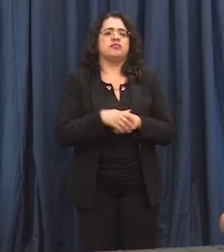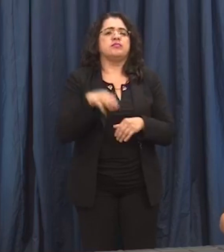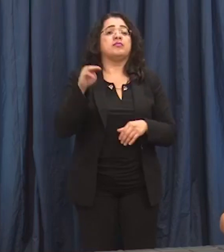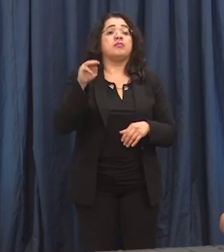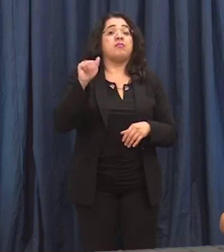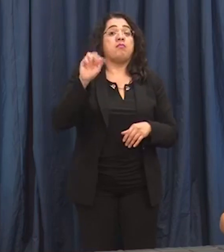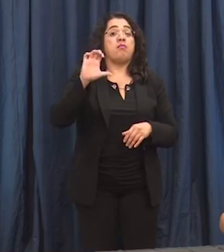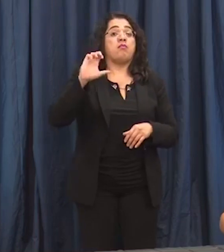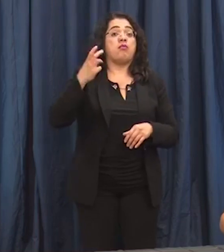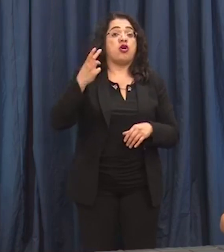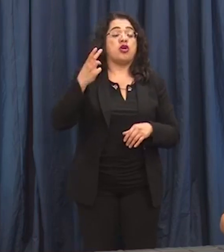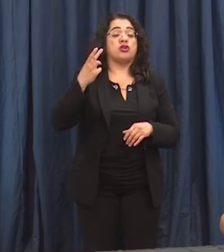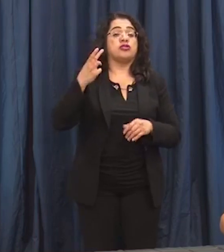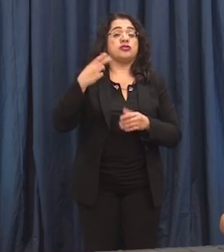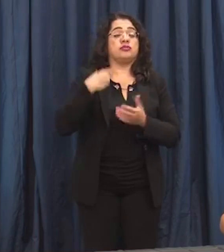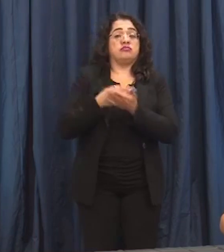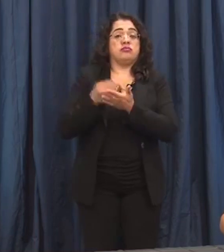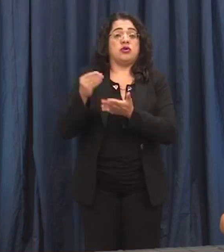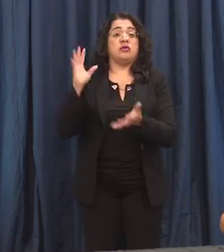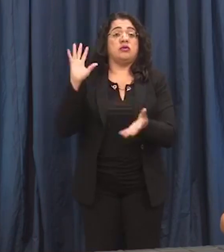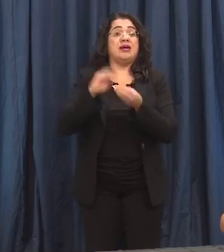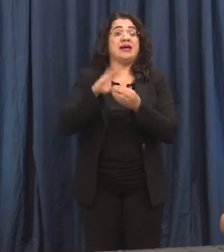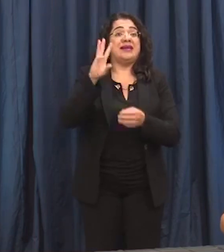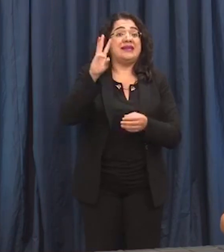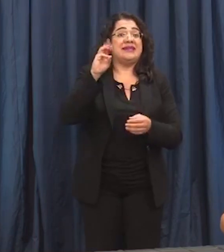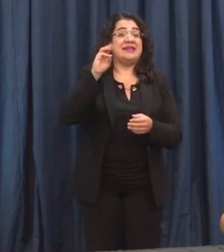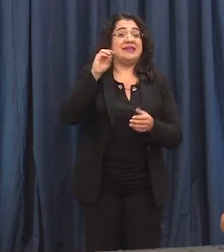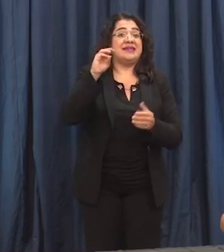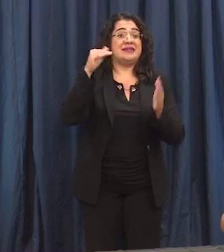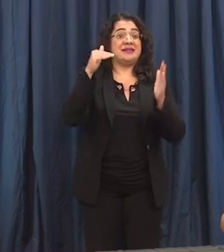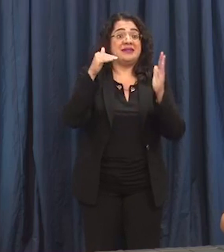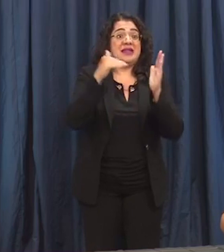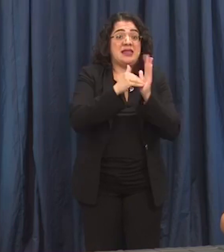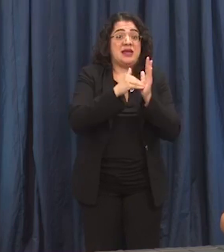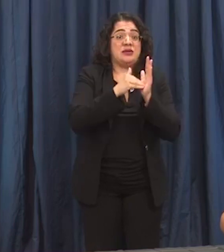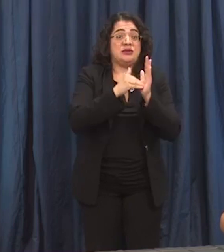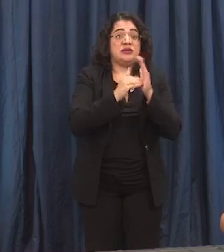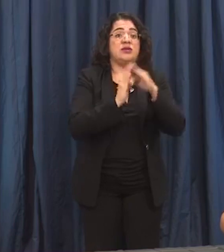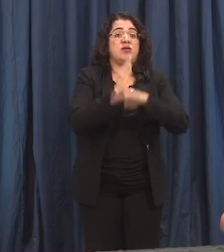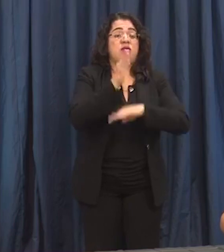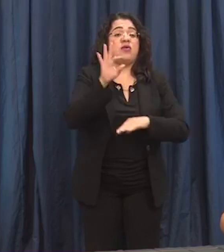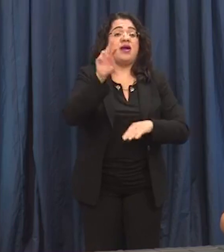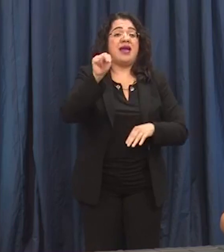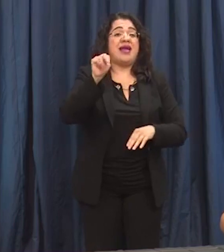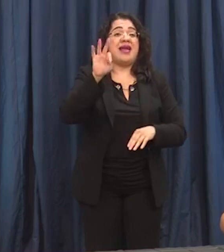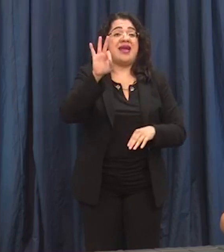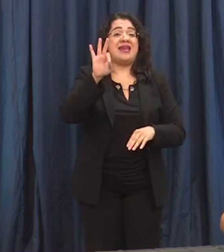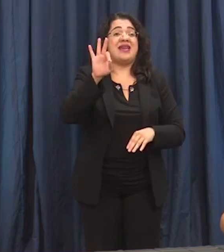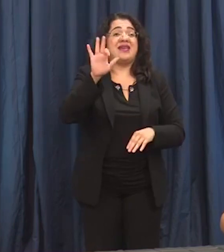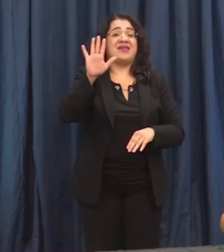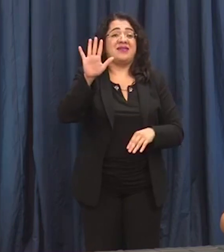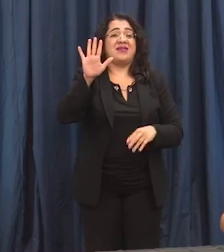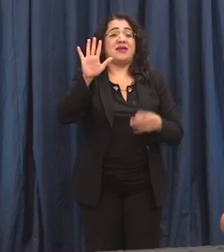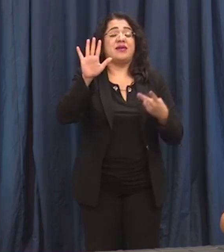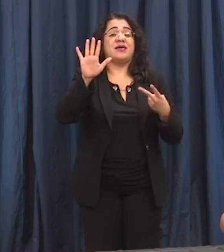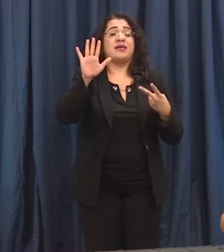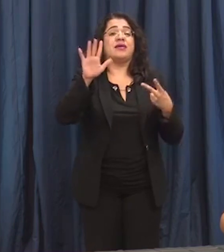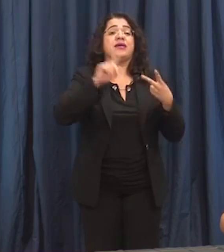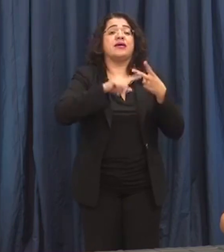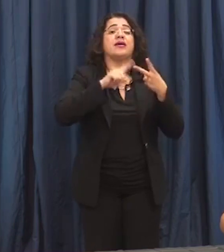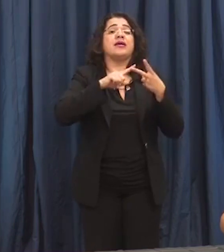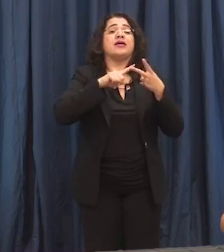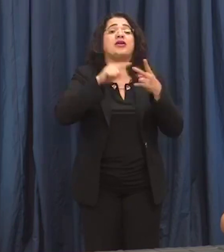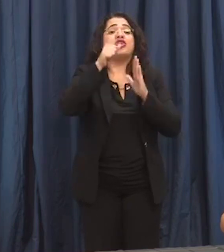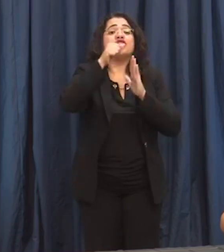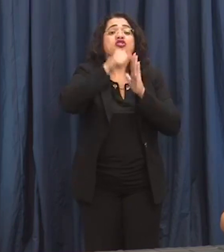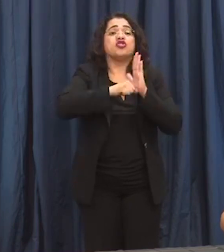marzo hemos proveído 60,000 máscaras N95, casi 30,000 máscaras